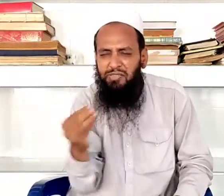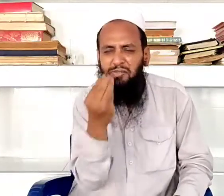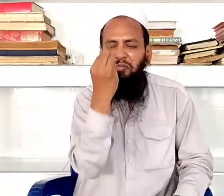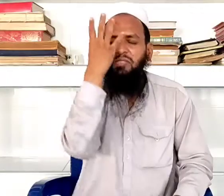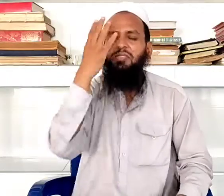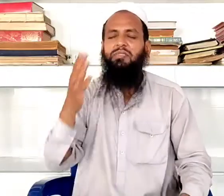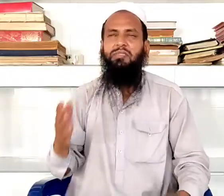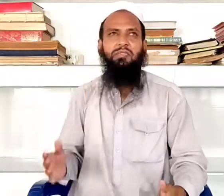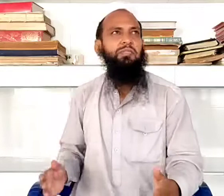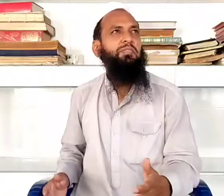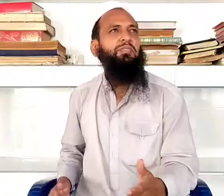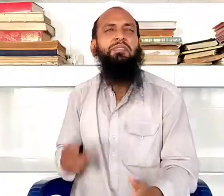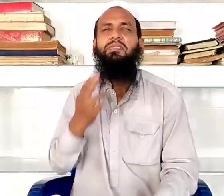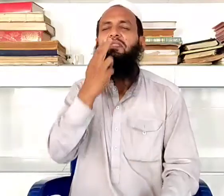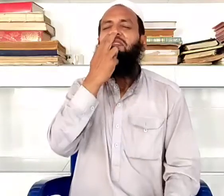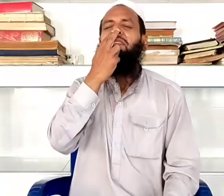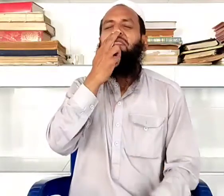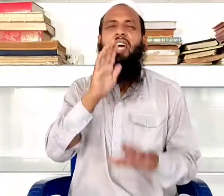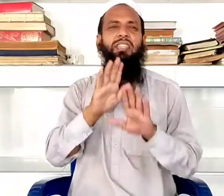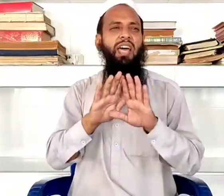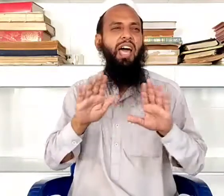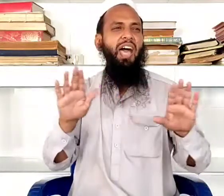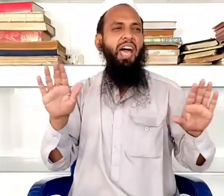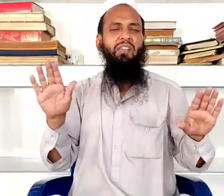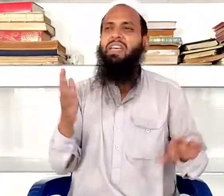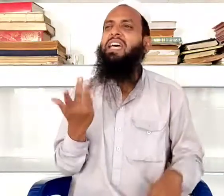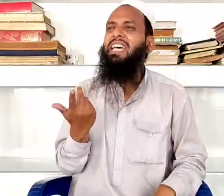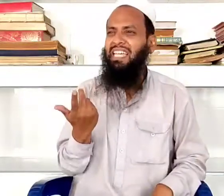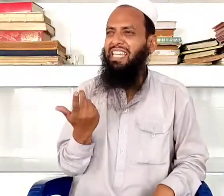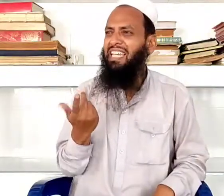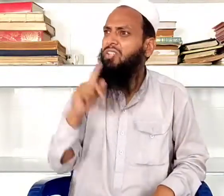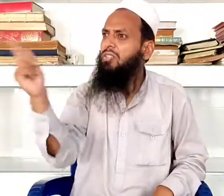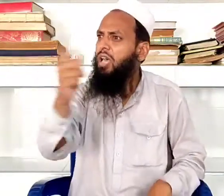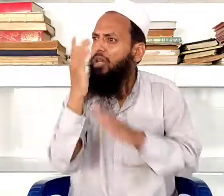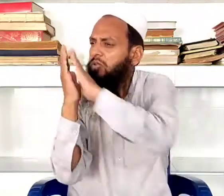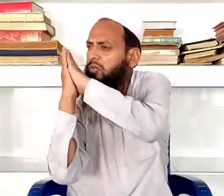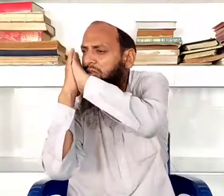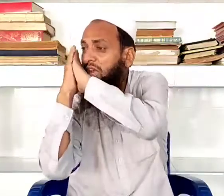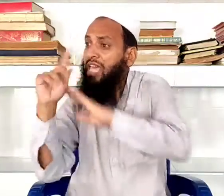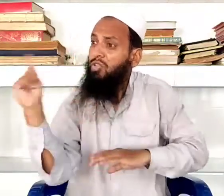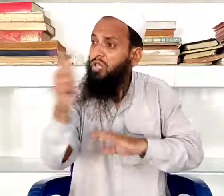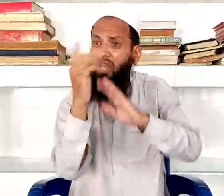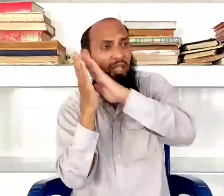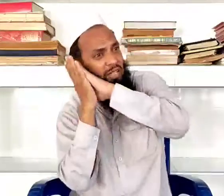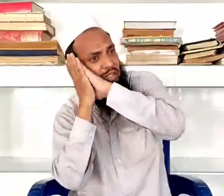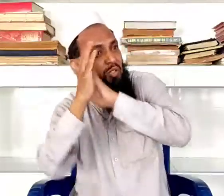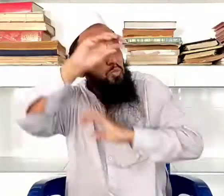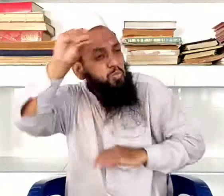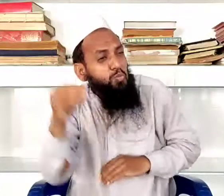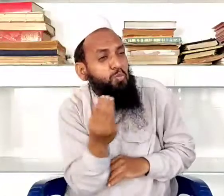تینوں خدا دے نال ملا دے گا. اور اج ایسے لوگ موجود ہیں جیسے علی المرتضیٰ رضی اللہ تعالی عنہ نو